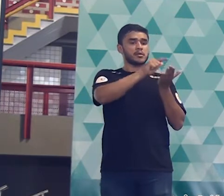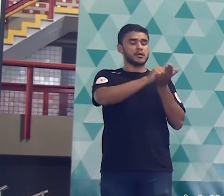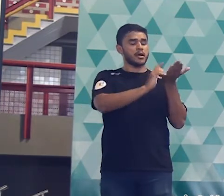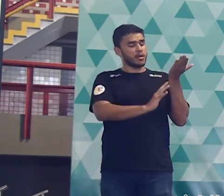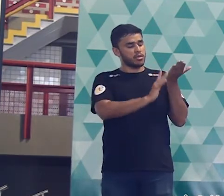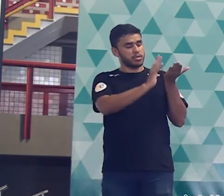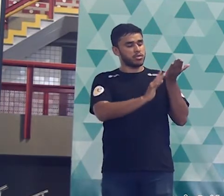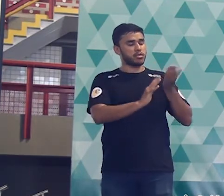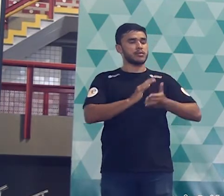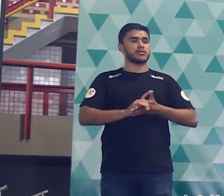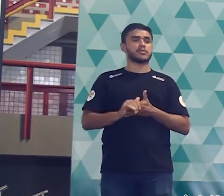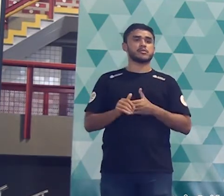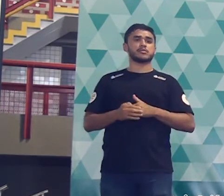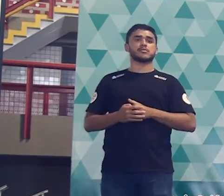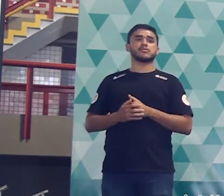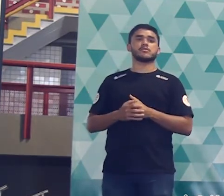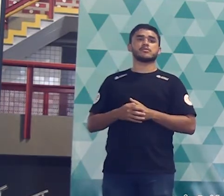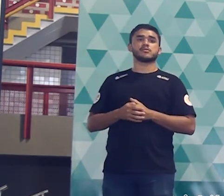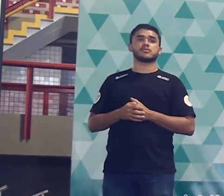nome?